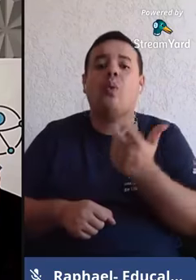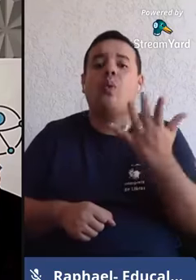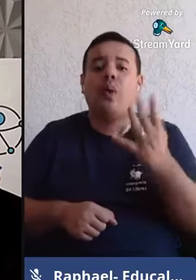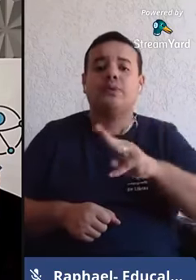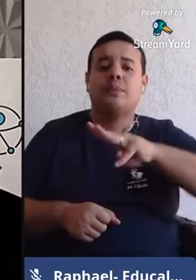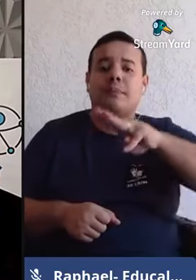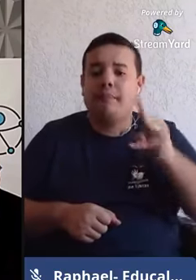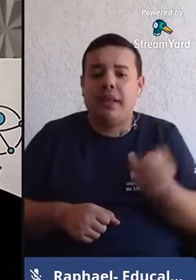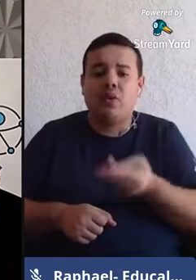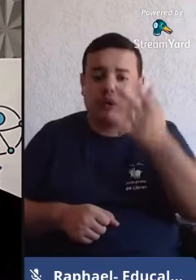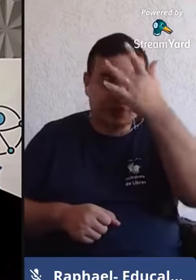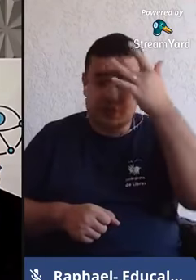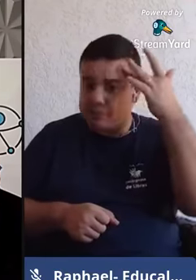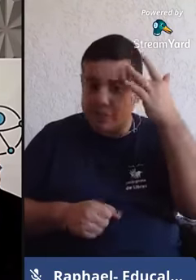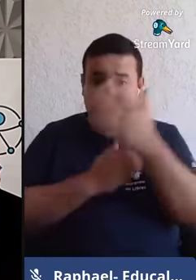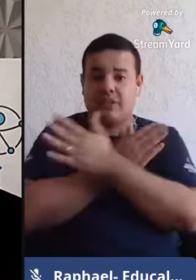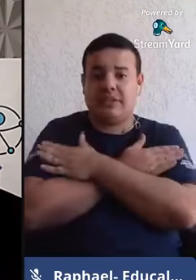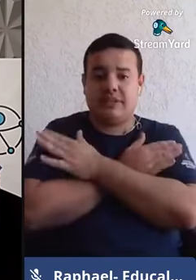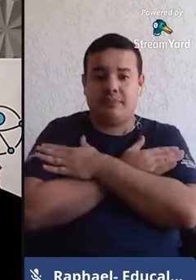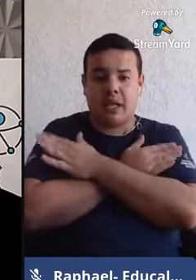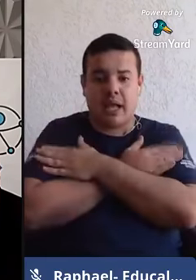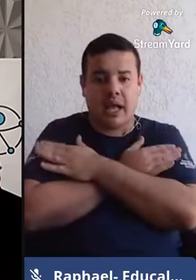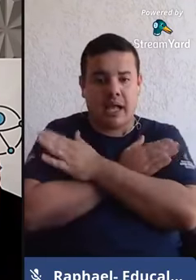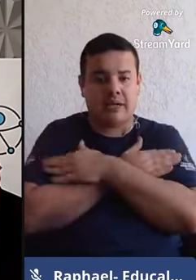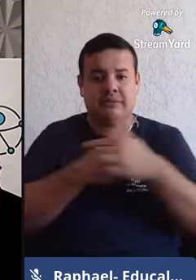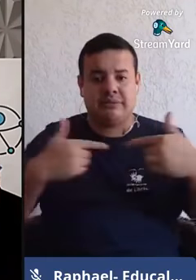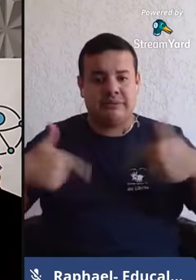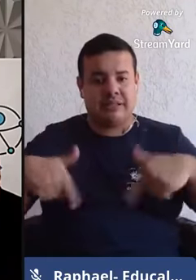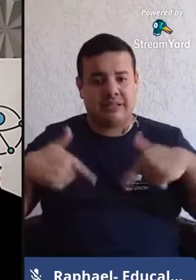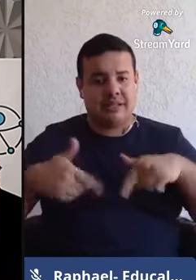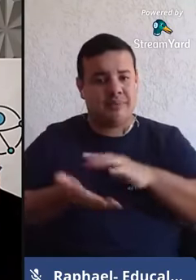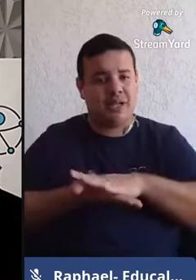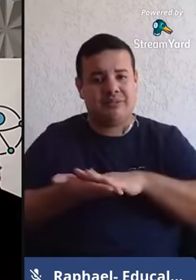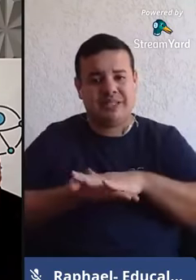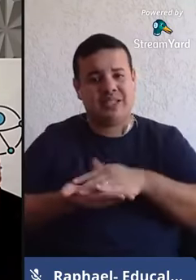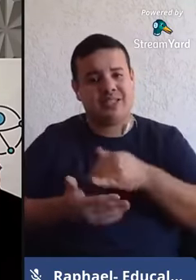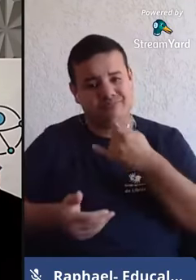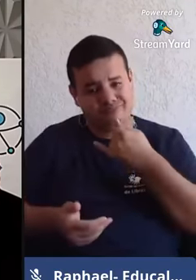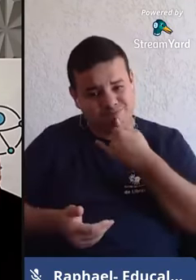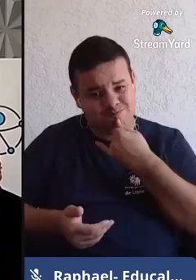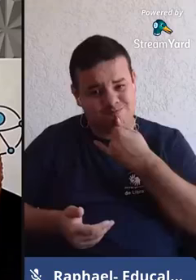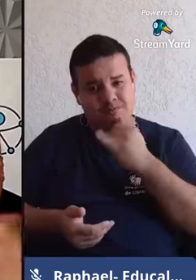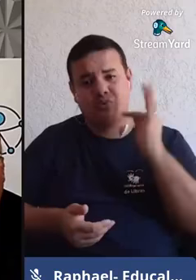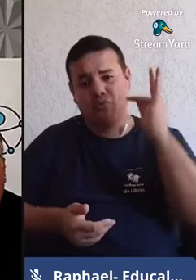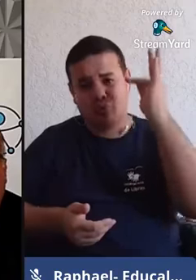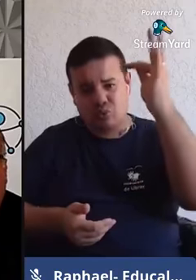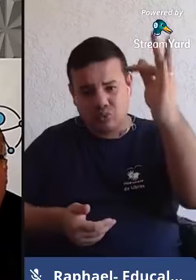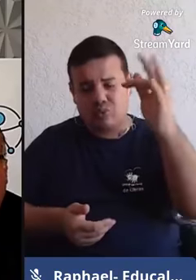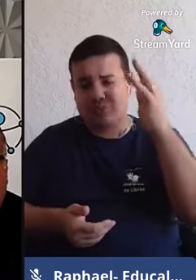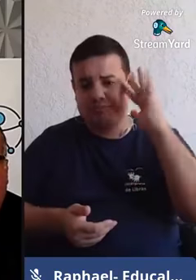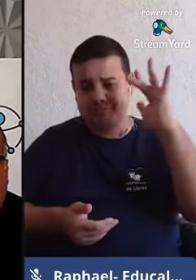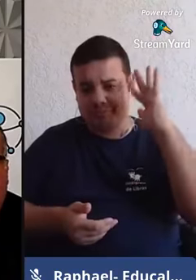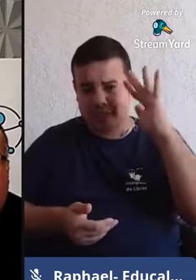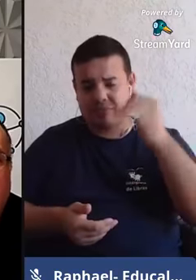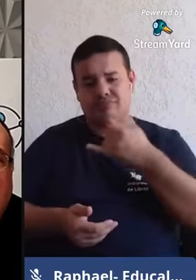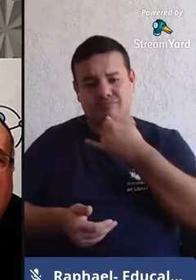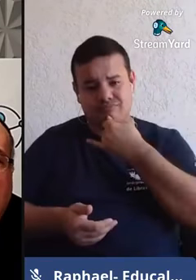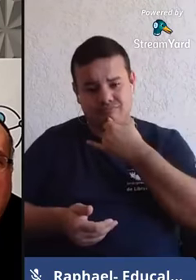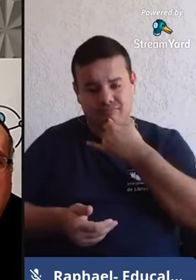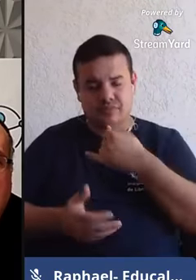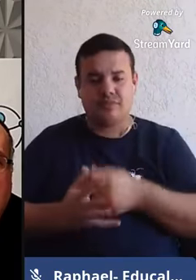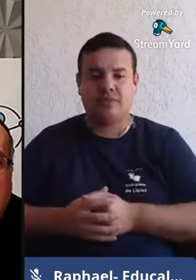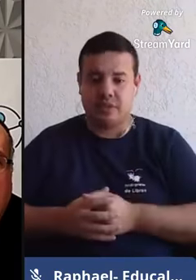de desempregados nós vamos ter? Assim, é muito triste o cenário futuro. O resultado disso vai gerar